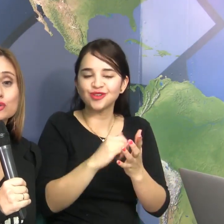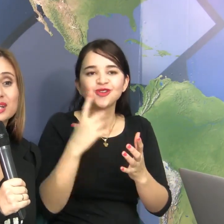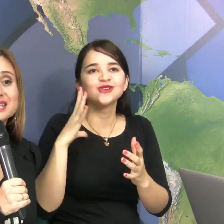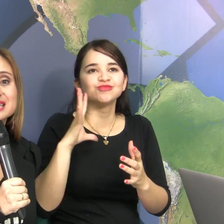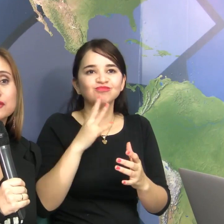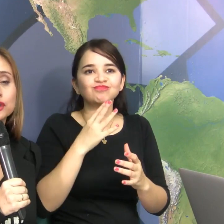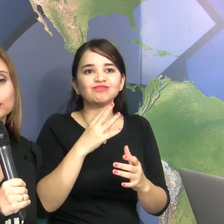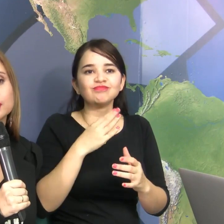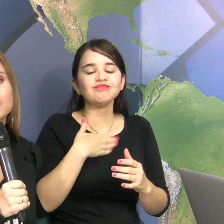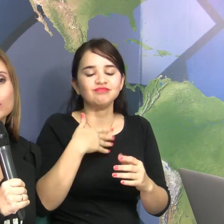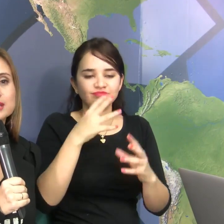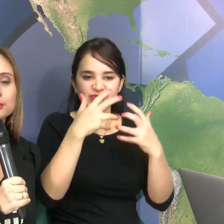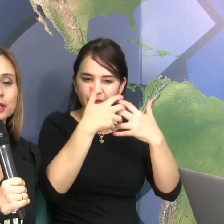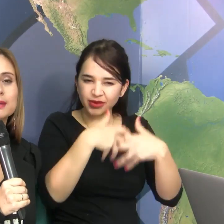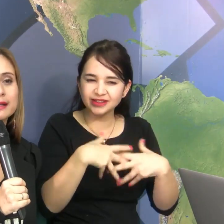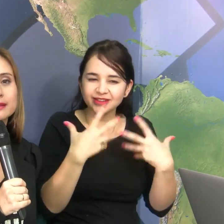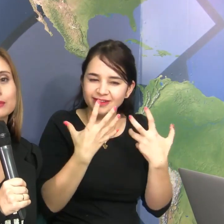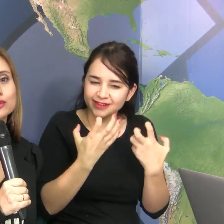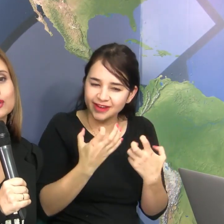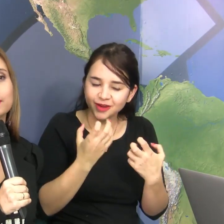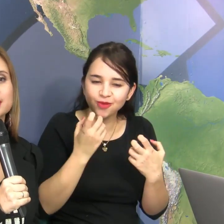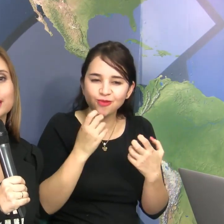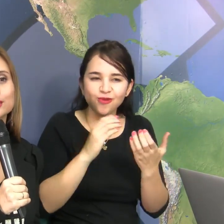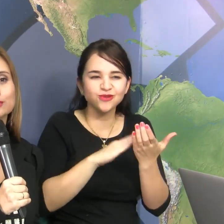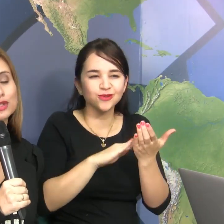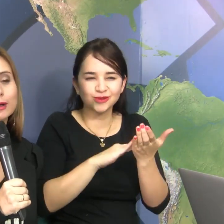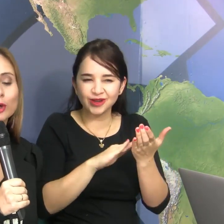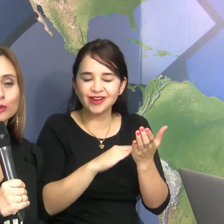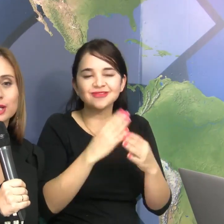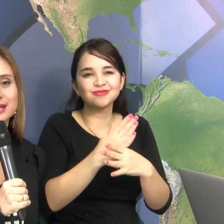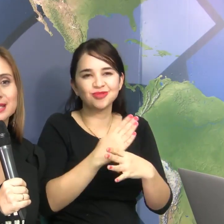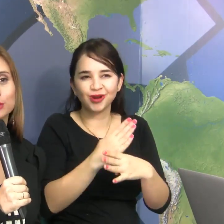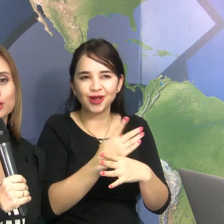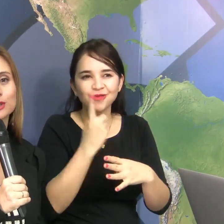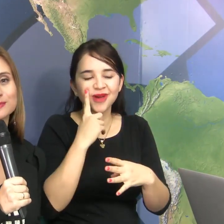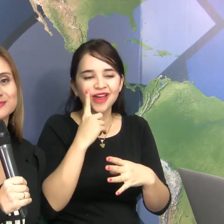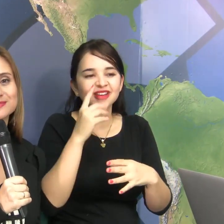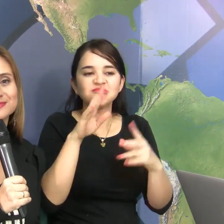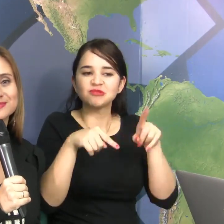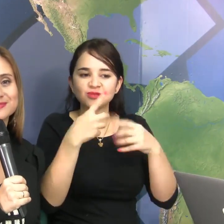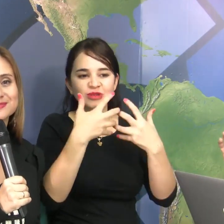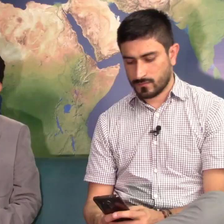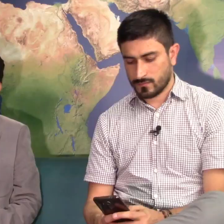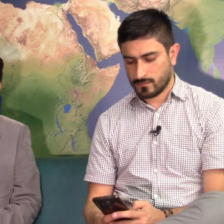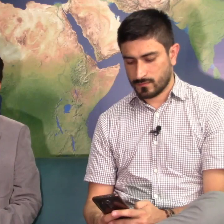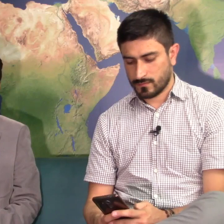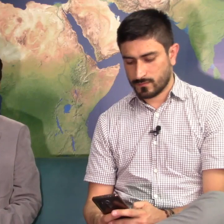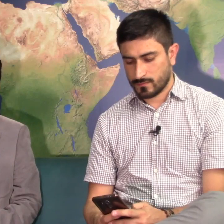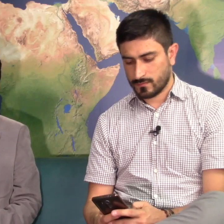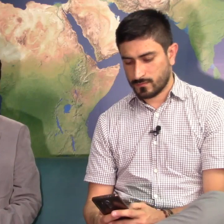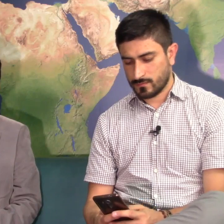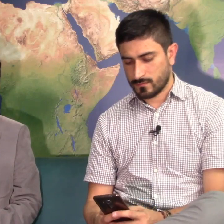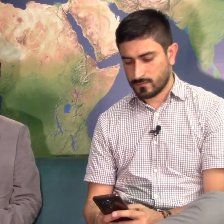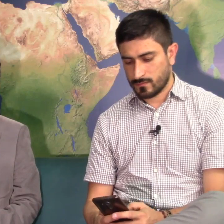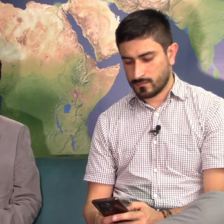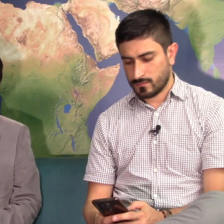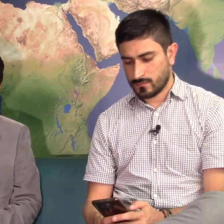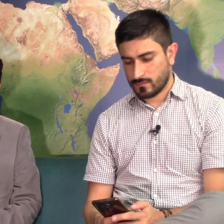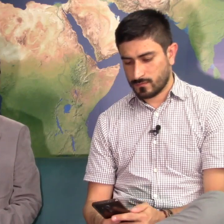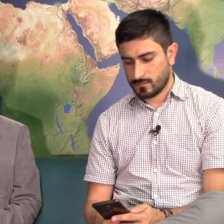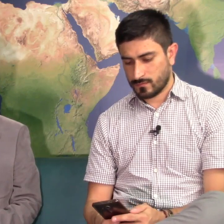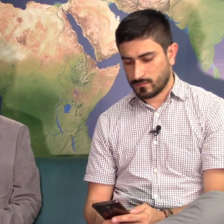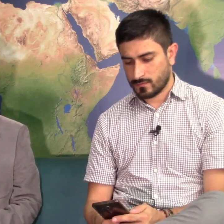a solucionar esta dificultad o este problema que tienen muchos empresarios. No saben cómo llegar a esta población. Alba Luz, finalmente,